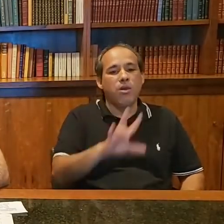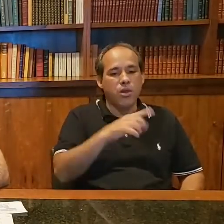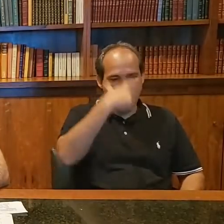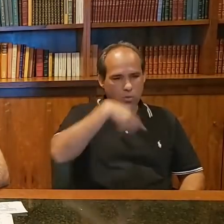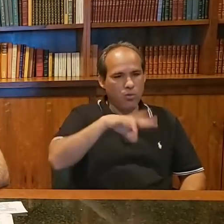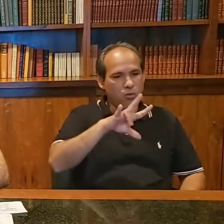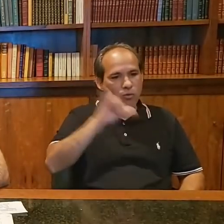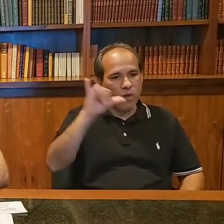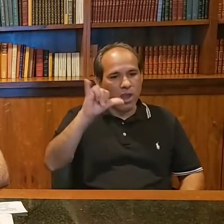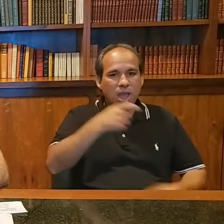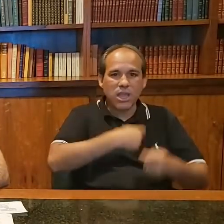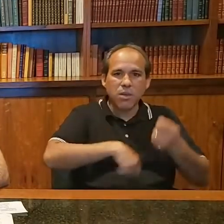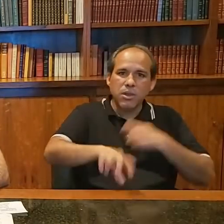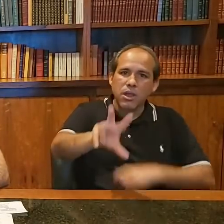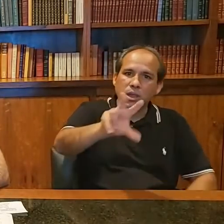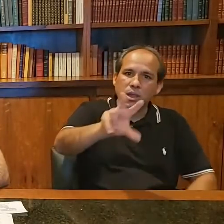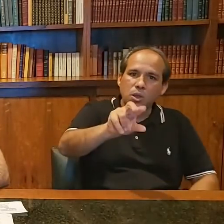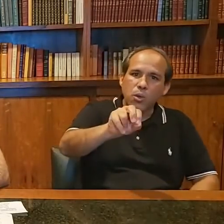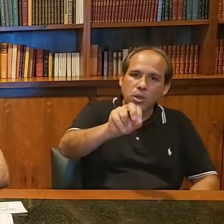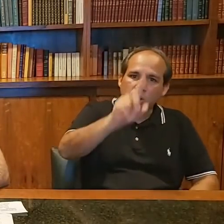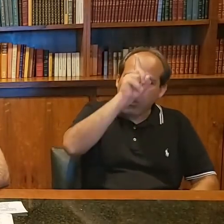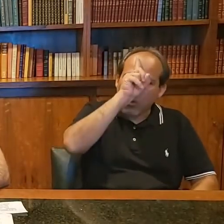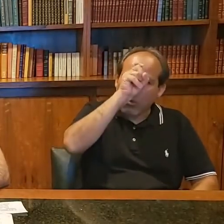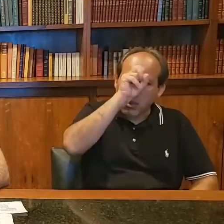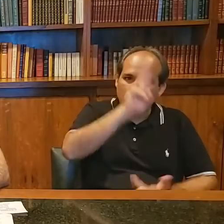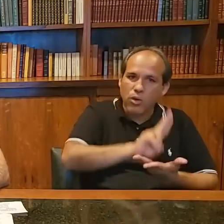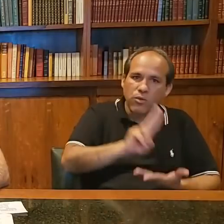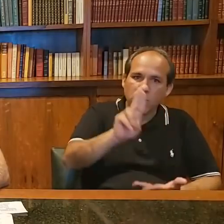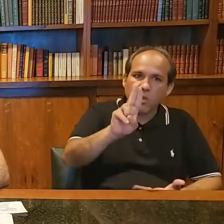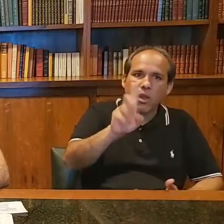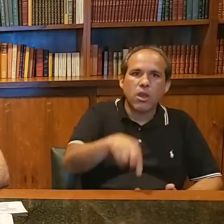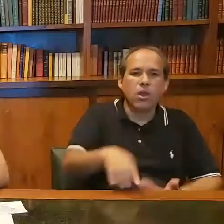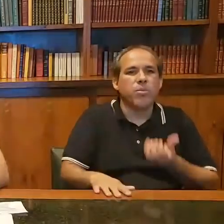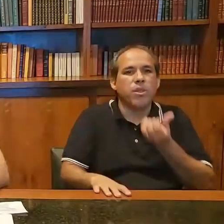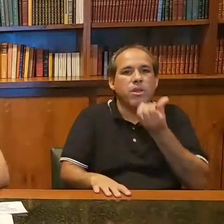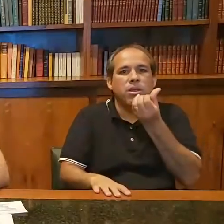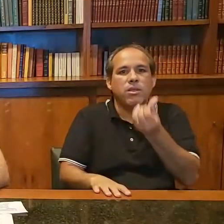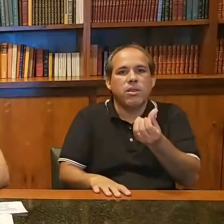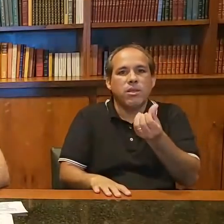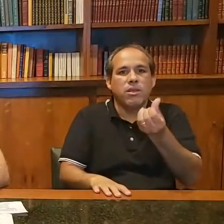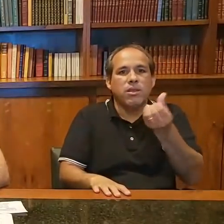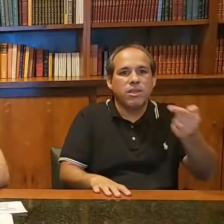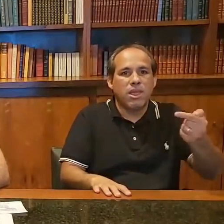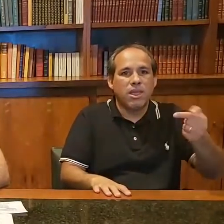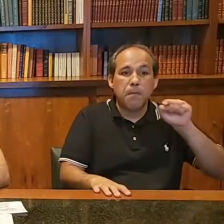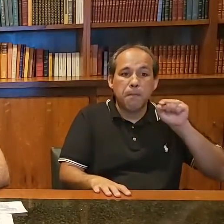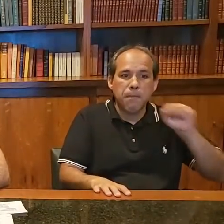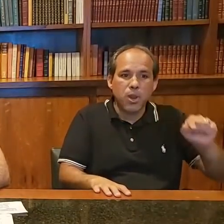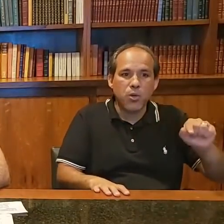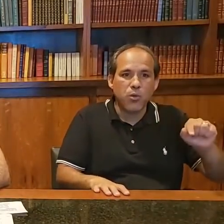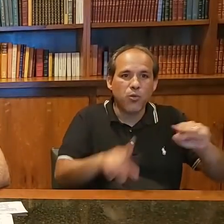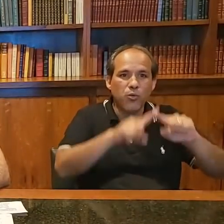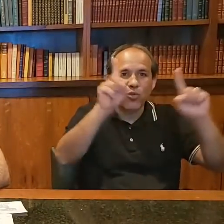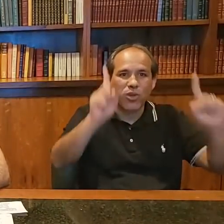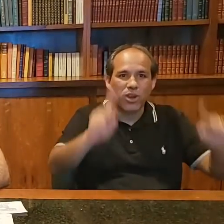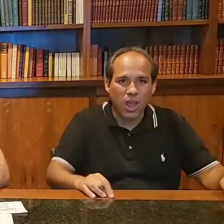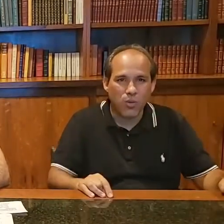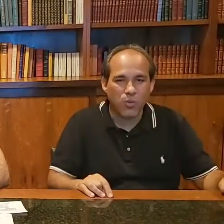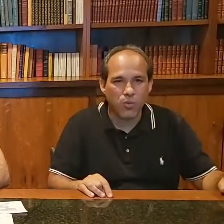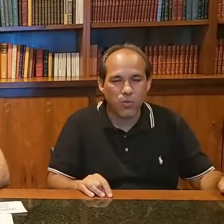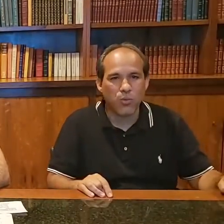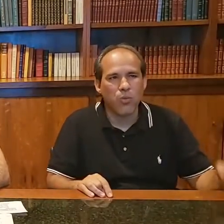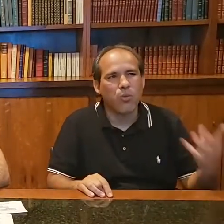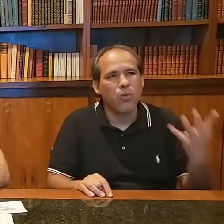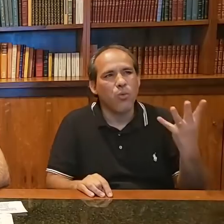administrar 50 hospitais universitários. São 67 mil pessoas. Os 40,